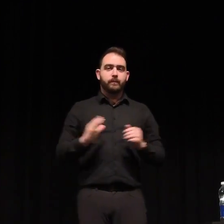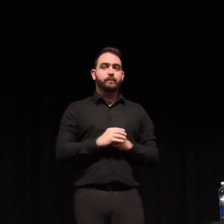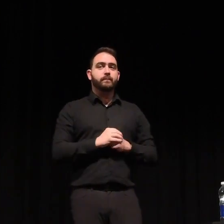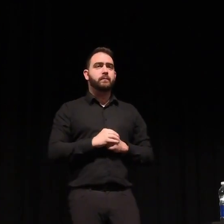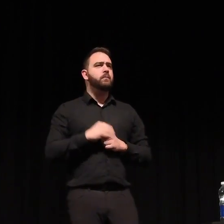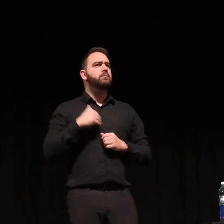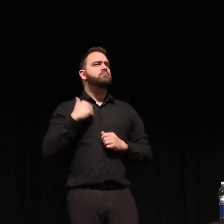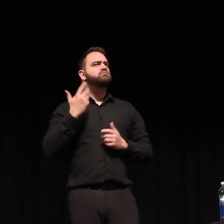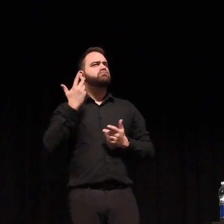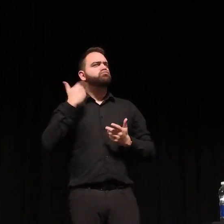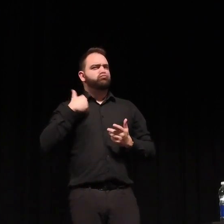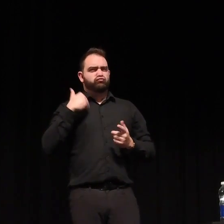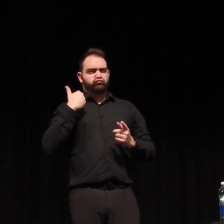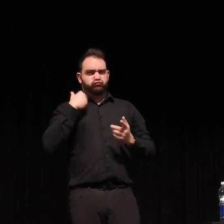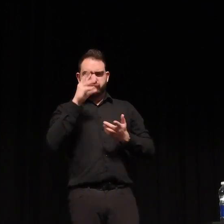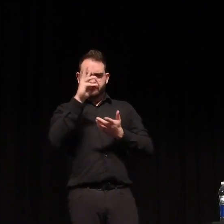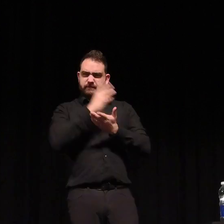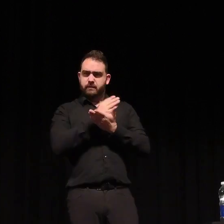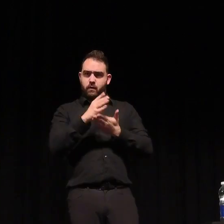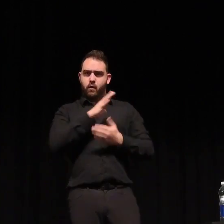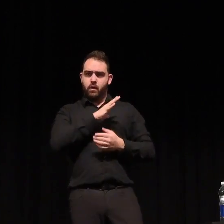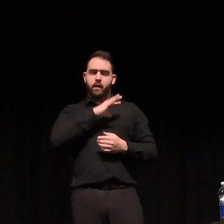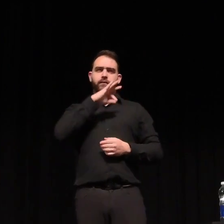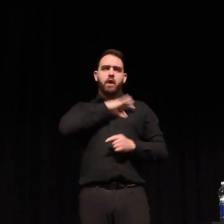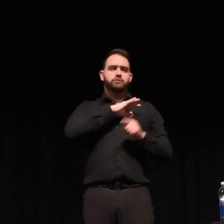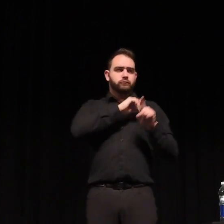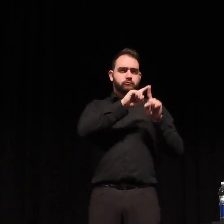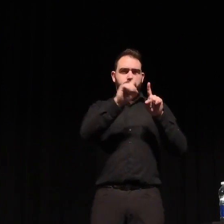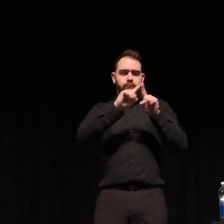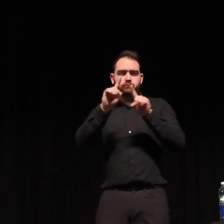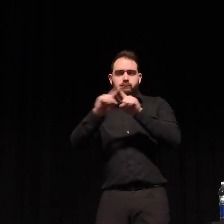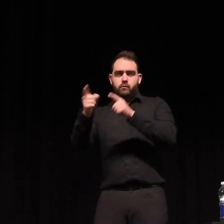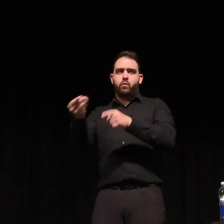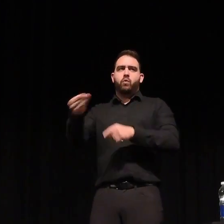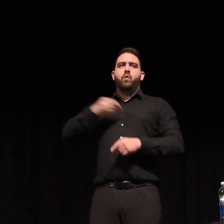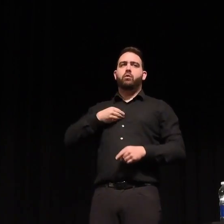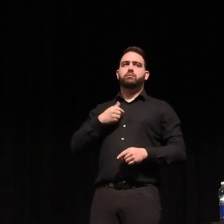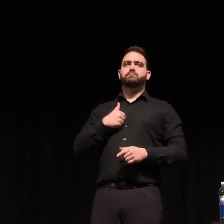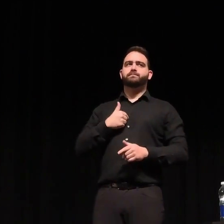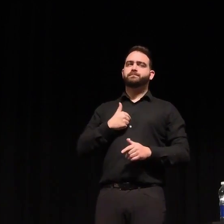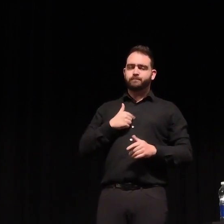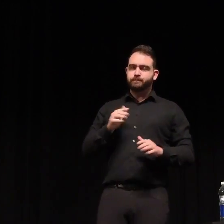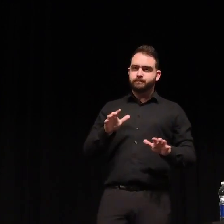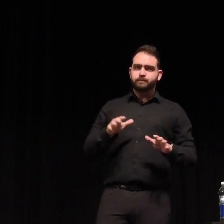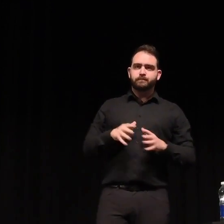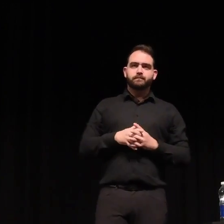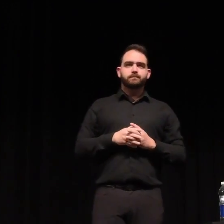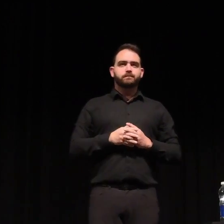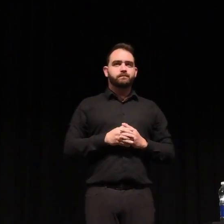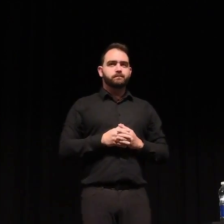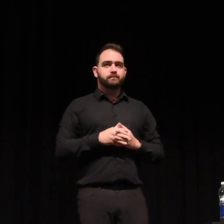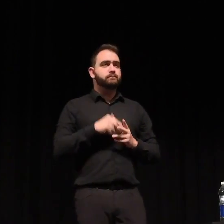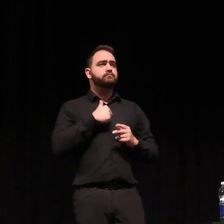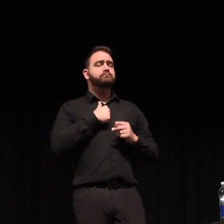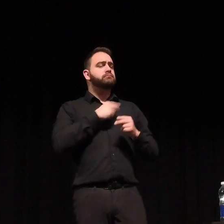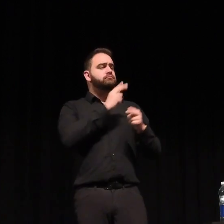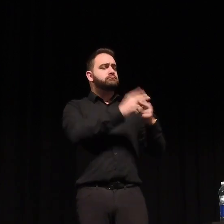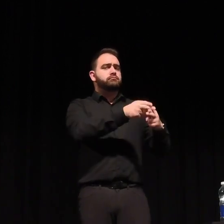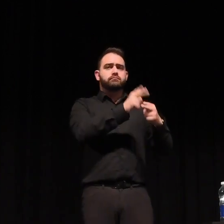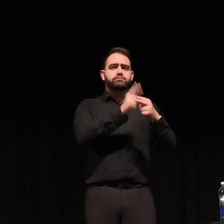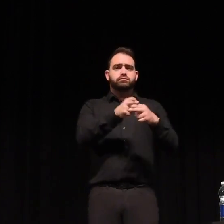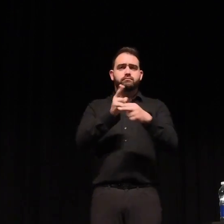cadeau. Et à la 6e saison, que vous appelez l'hiver, nous autres, on appelle ça le long